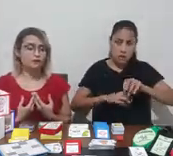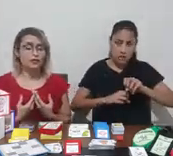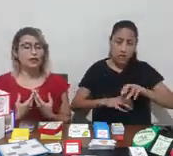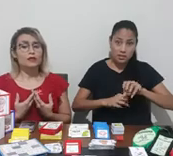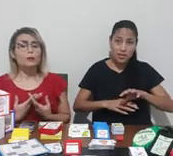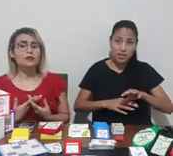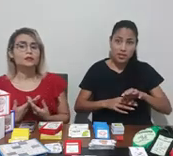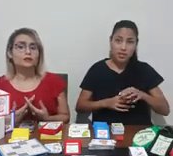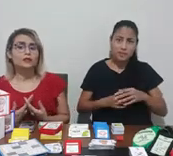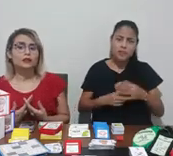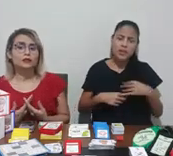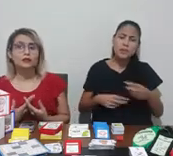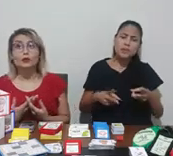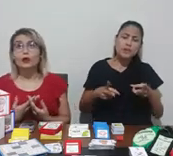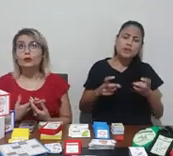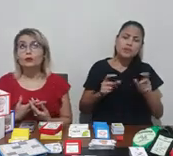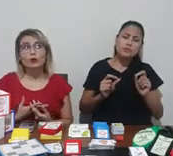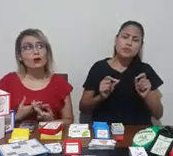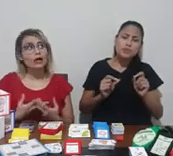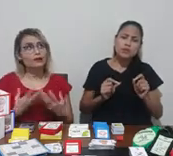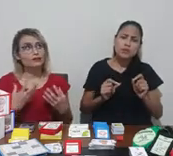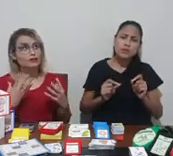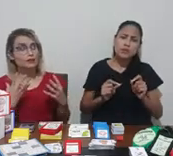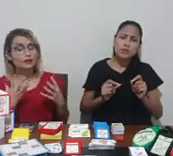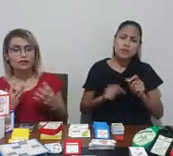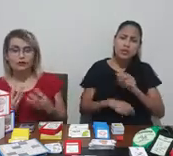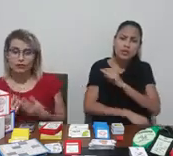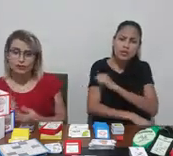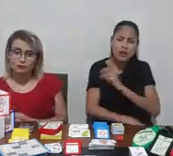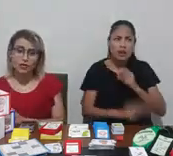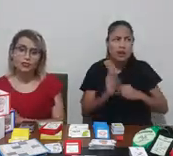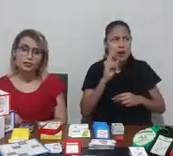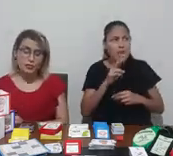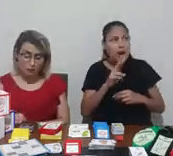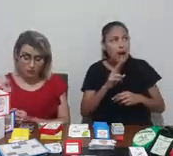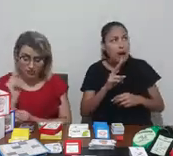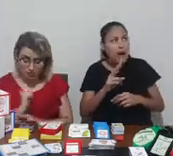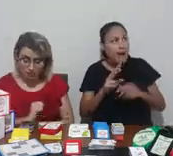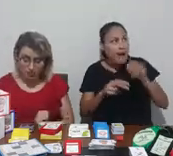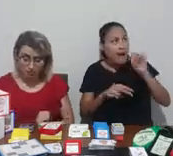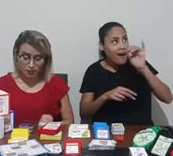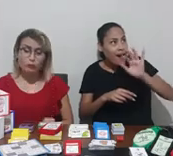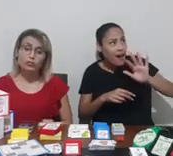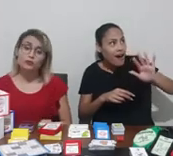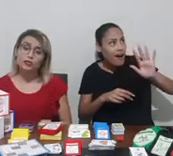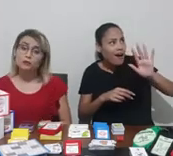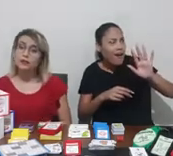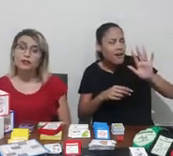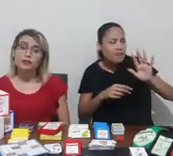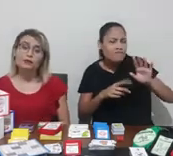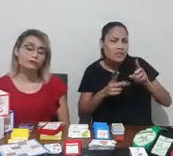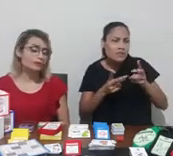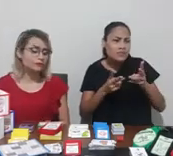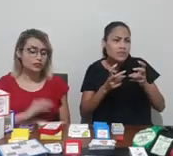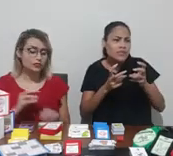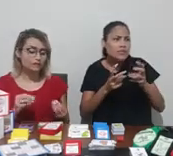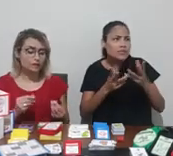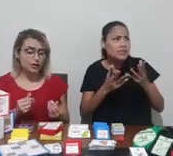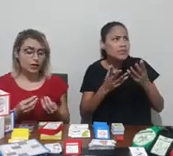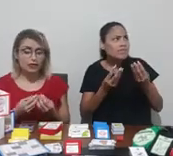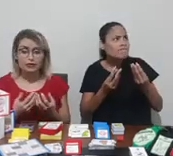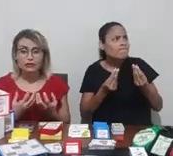aula. E eu percebia que o aluno olhava e se encantava com as imagens, mas eu percebia ao mesmo tempo que ele não